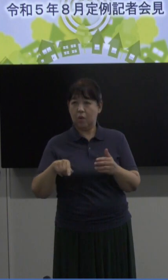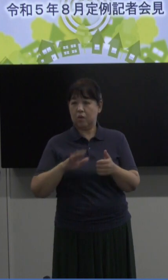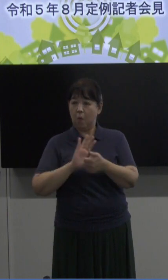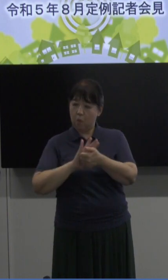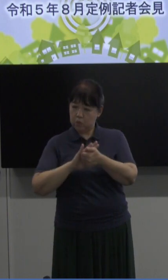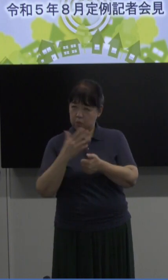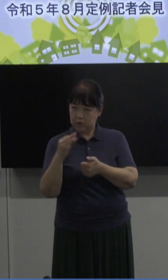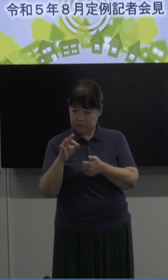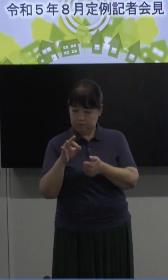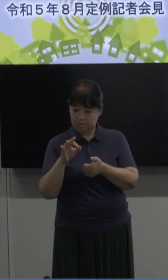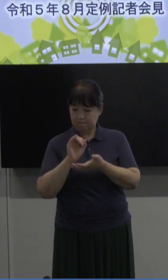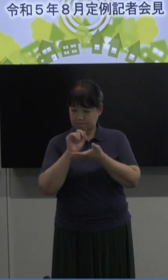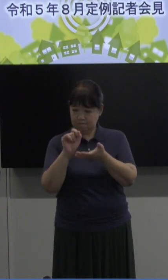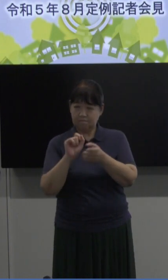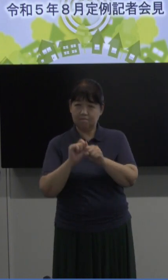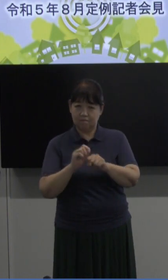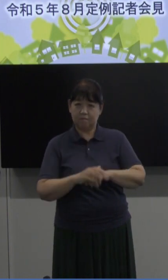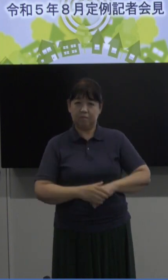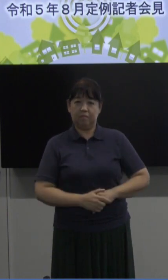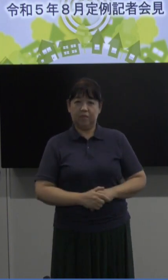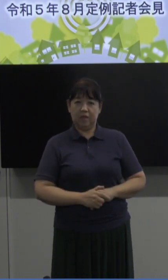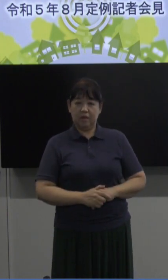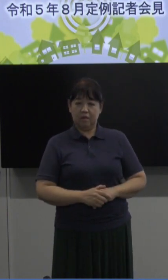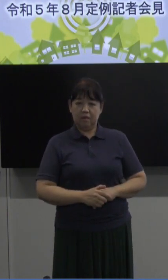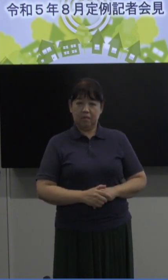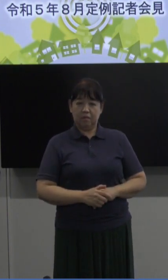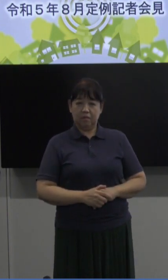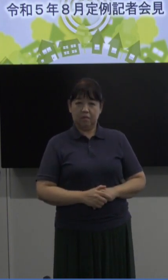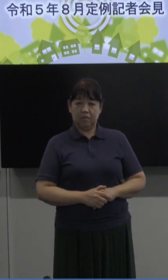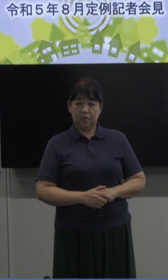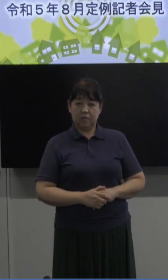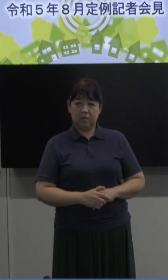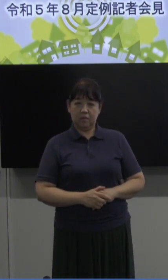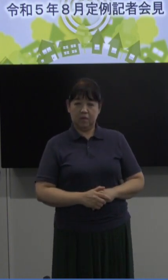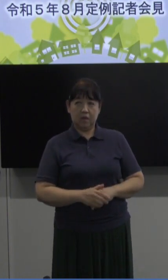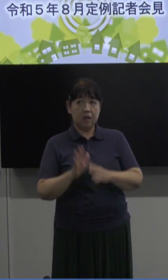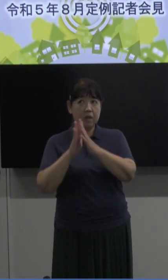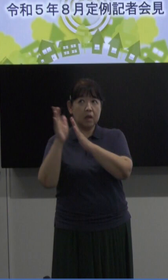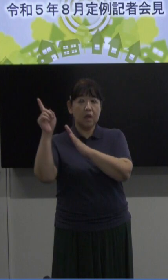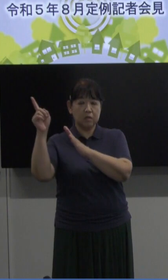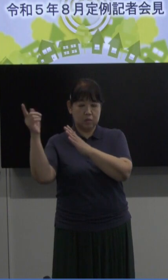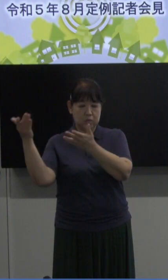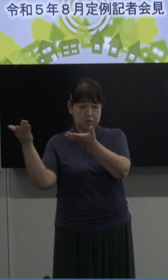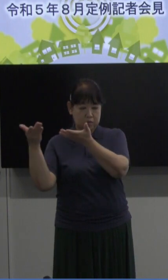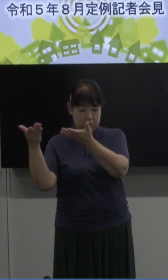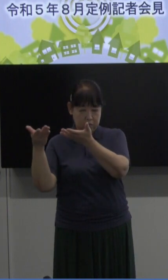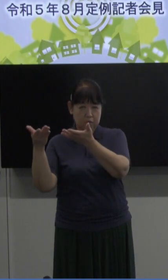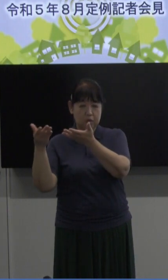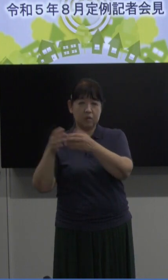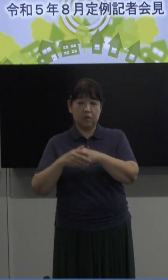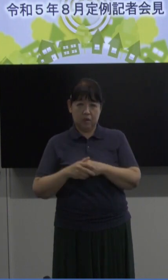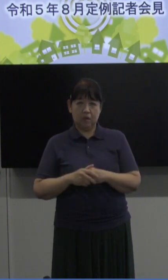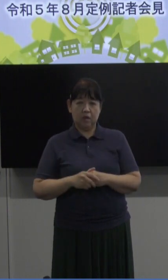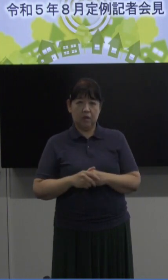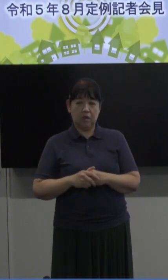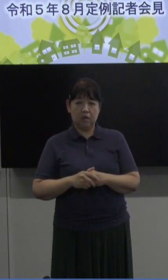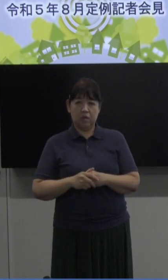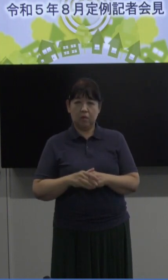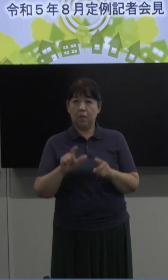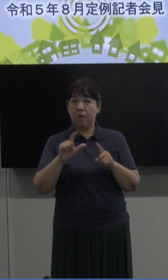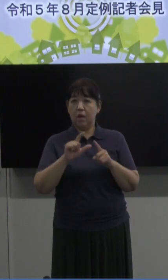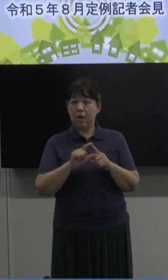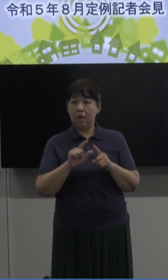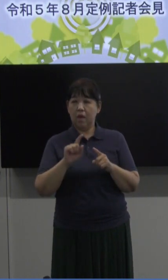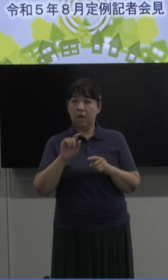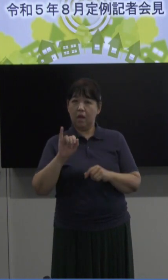。また県の事業採択に伴いまして、スマート漁業に取り組んでいただい